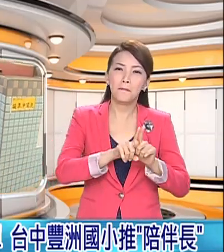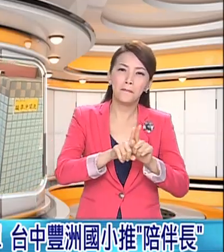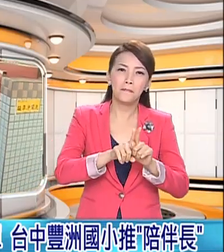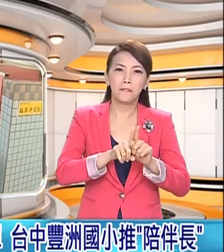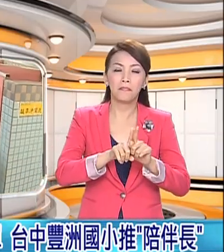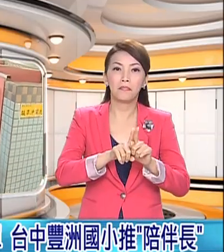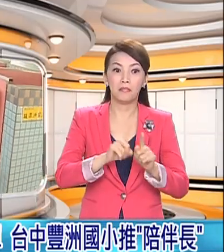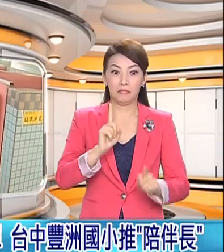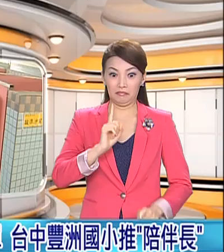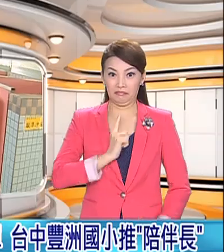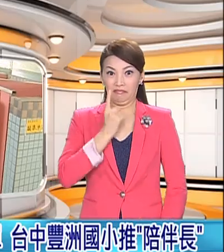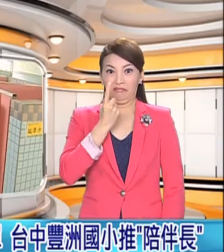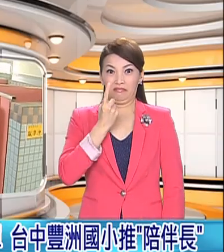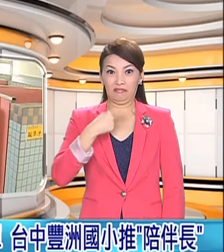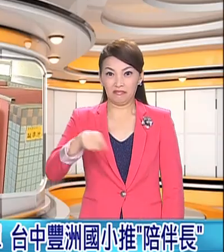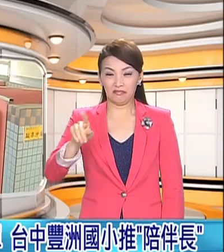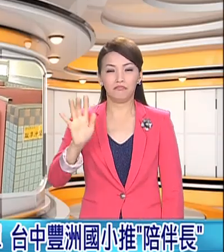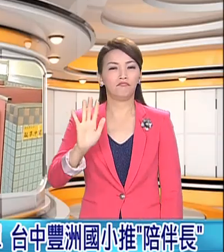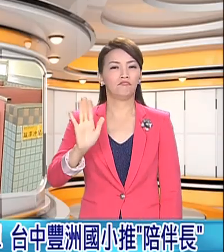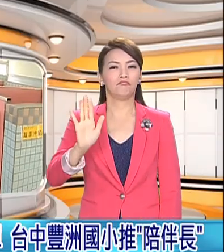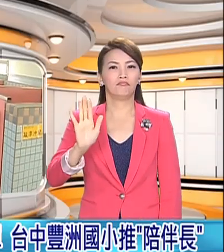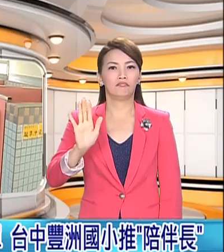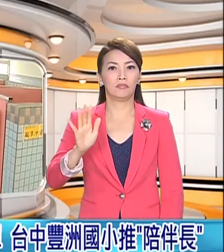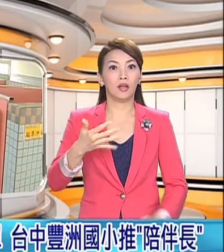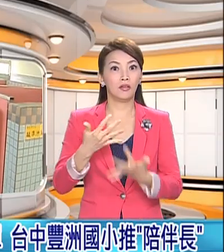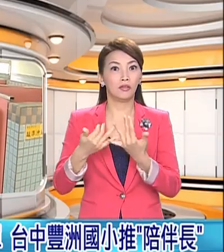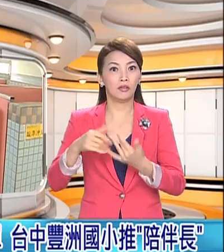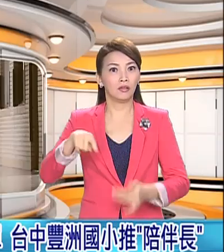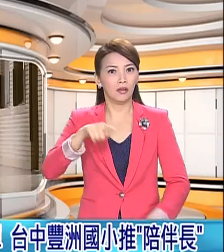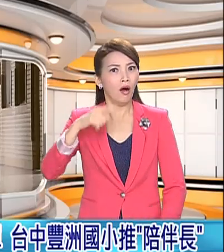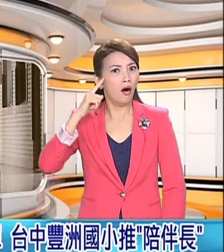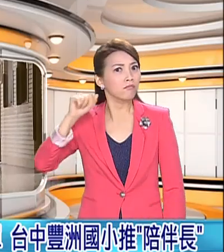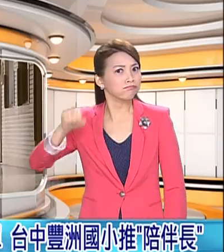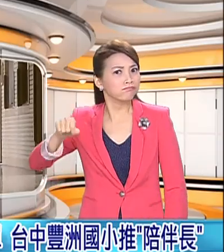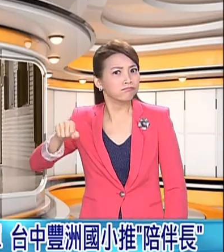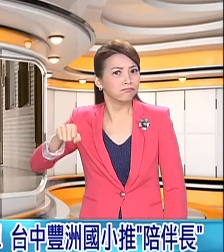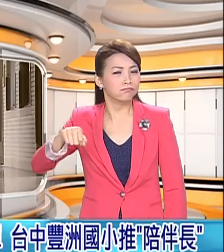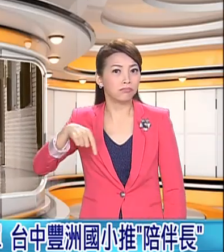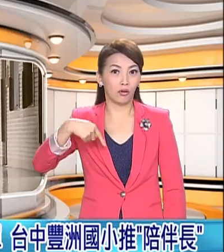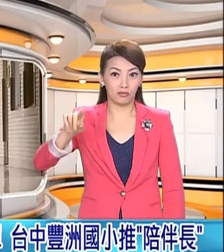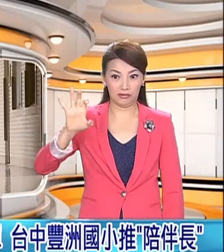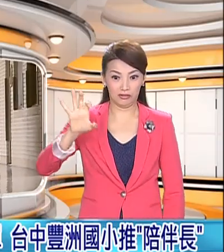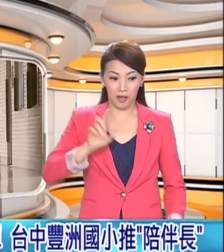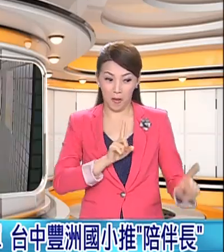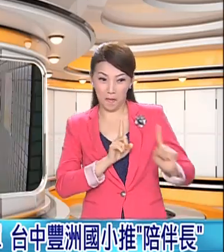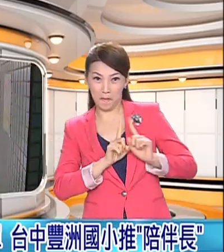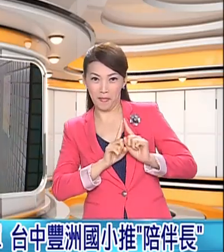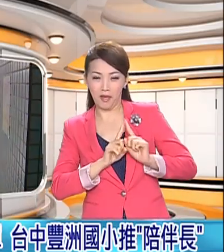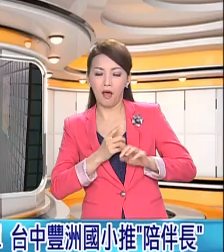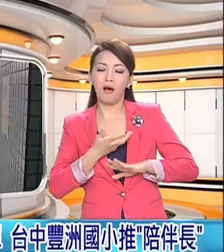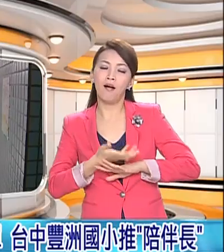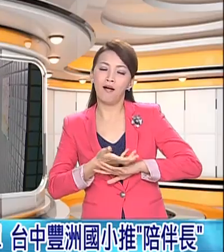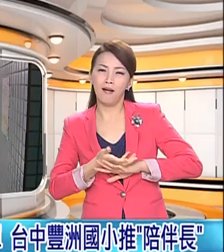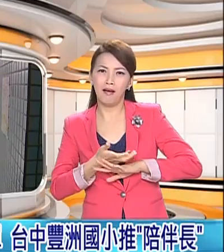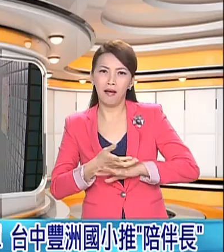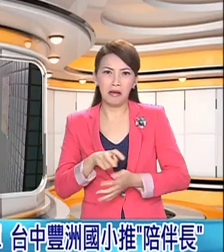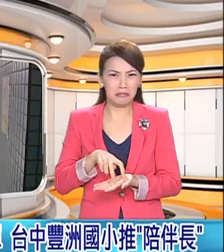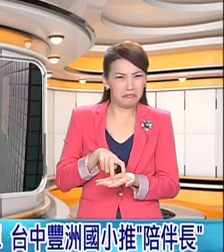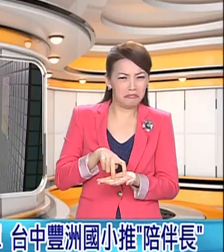单。而同学们也对这样的新措施相当的认同，认为这样才能够更放心的去如厕，不会提